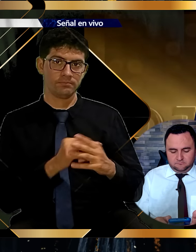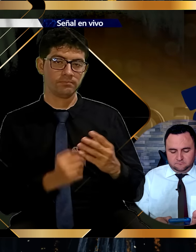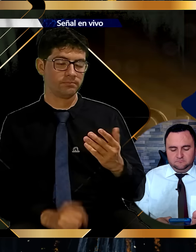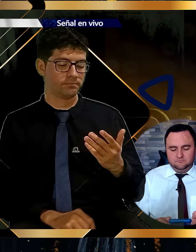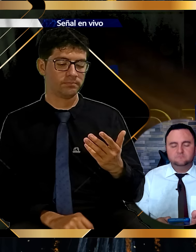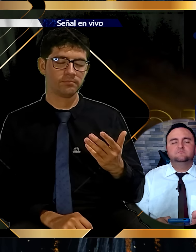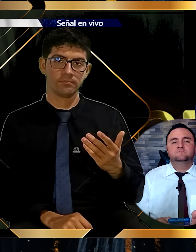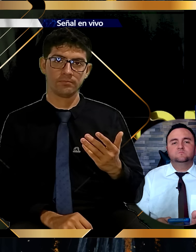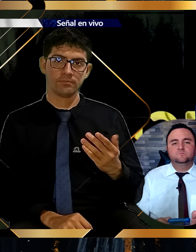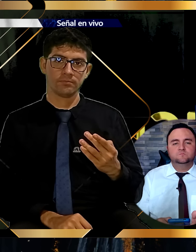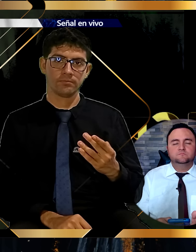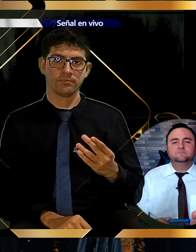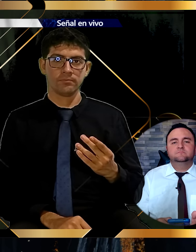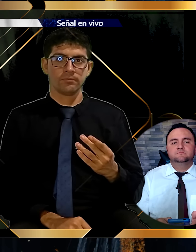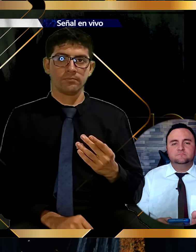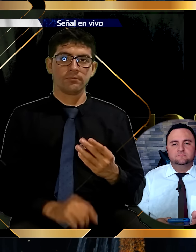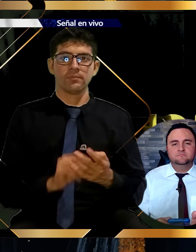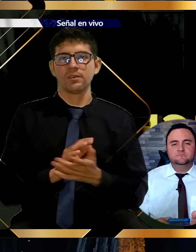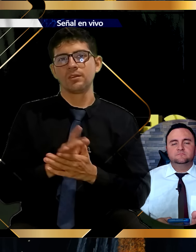Así que el anticristo es un sistema.